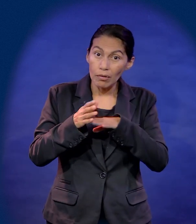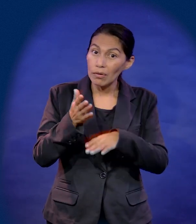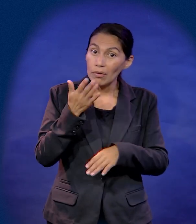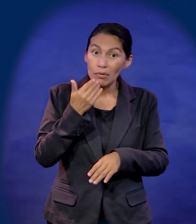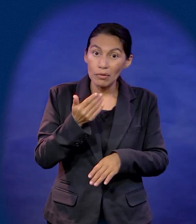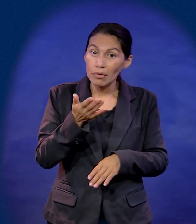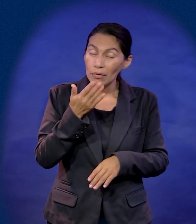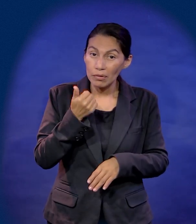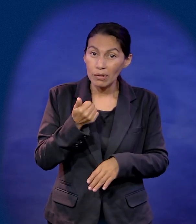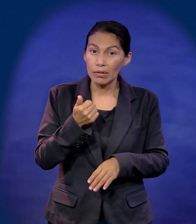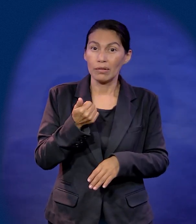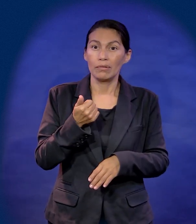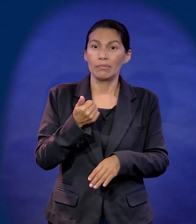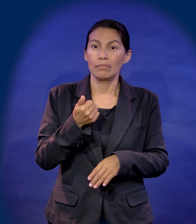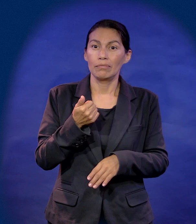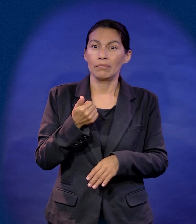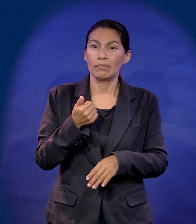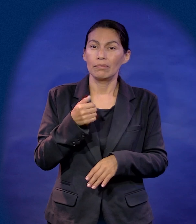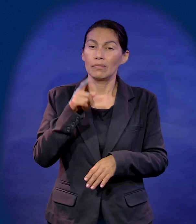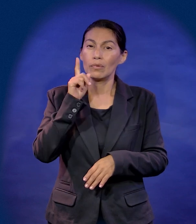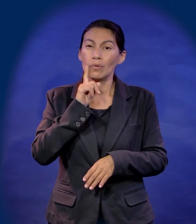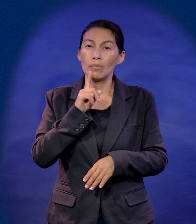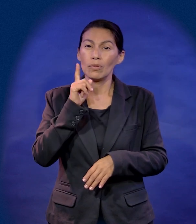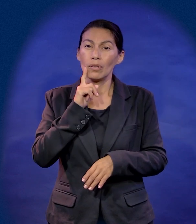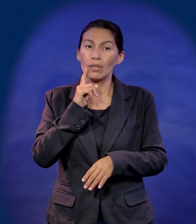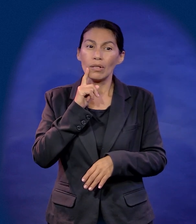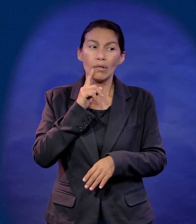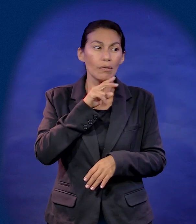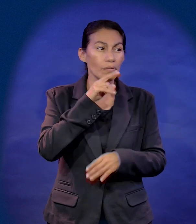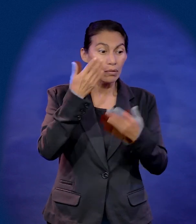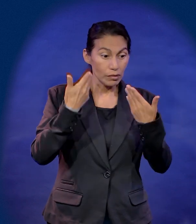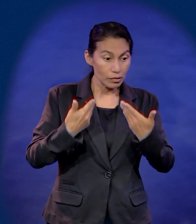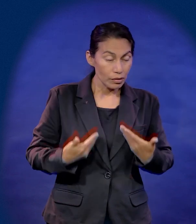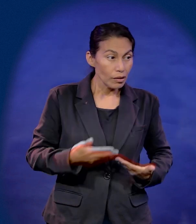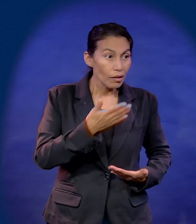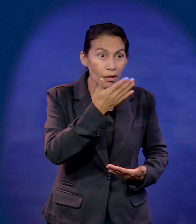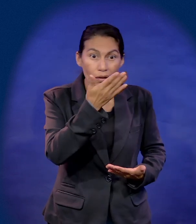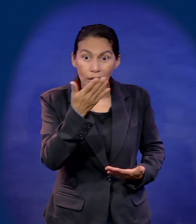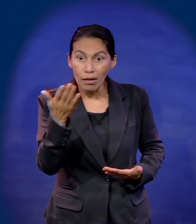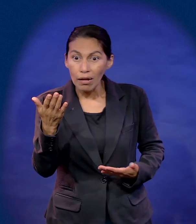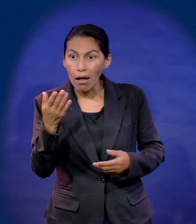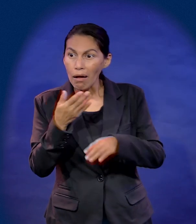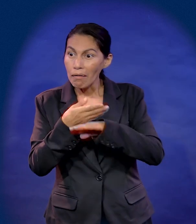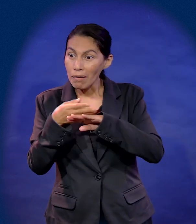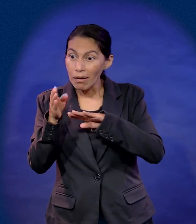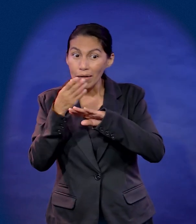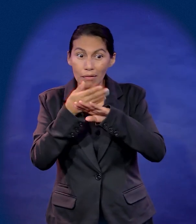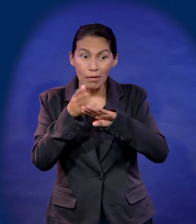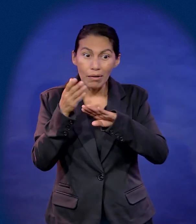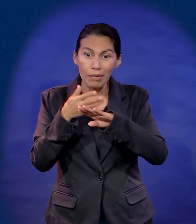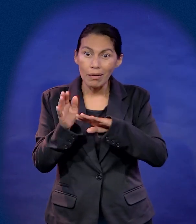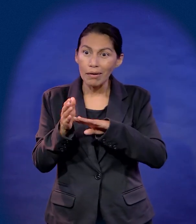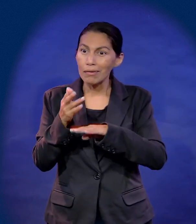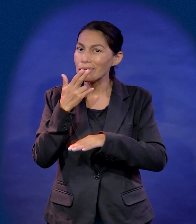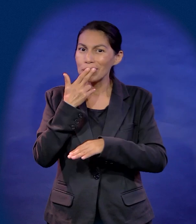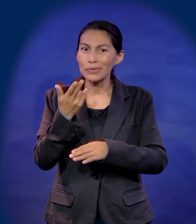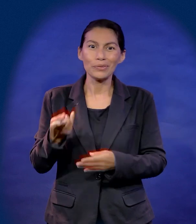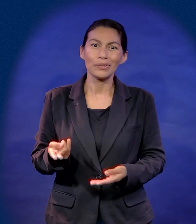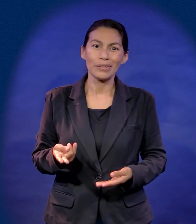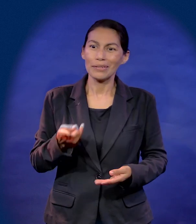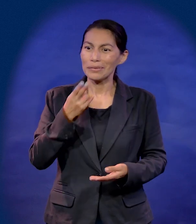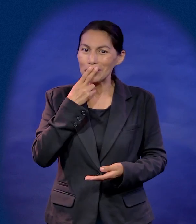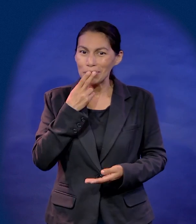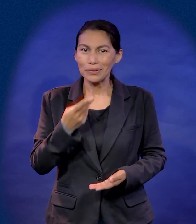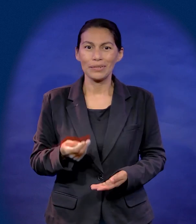para encontrarlo. No había, de hecho. Tuvo que usar un Avery. Y la muchacha que la llevaba por los vestidos le decía,